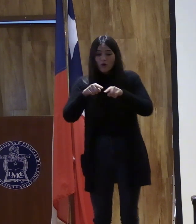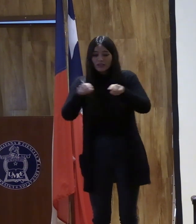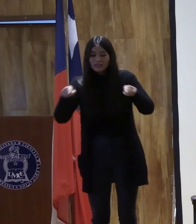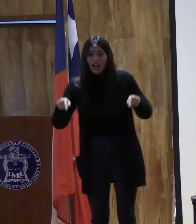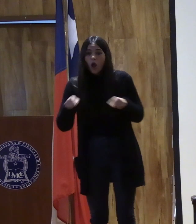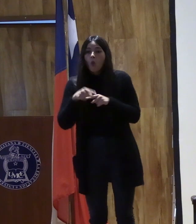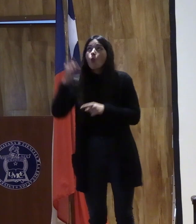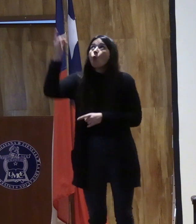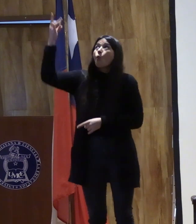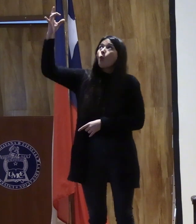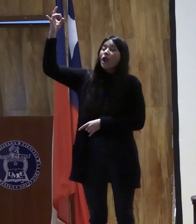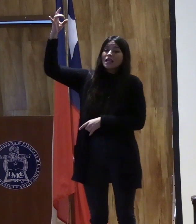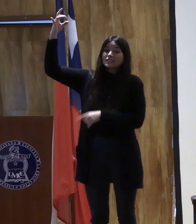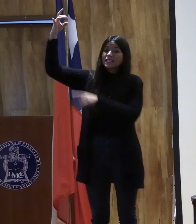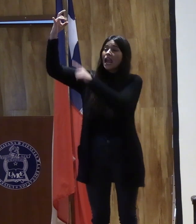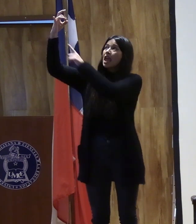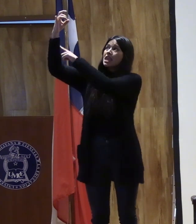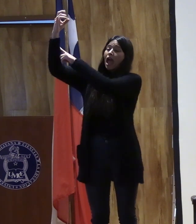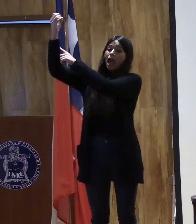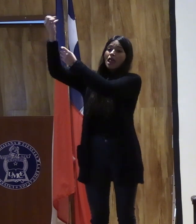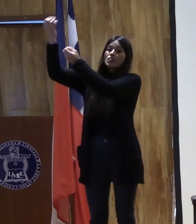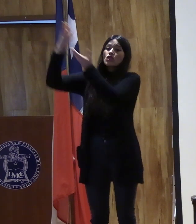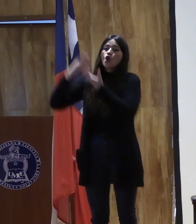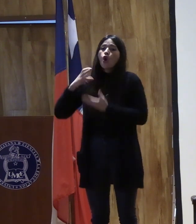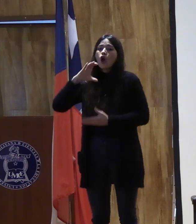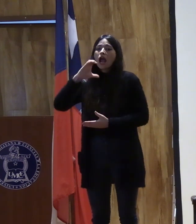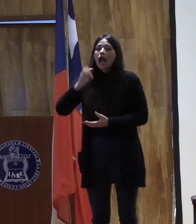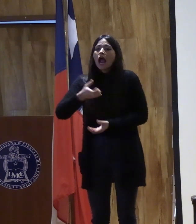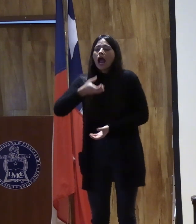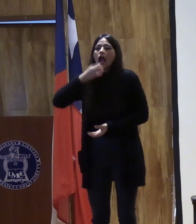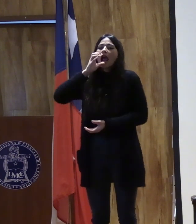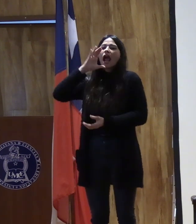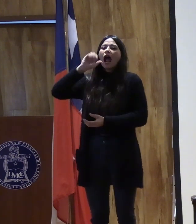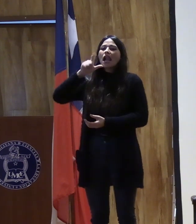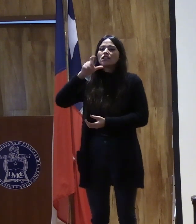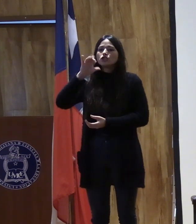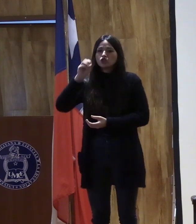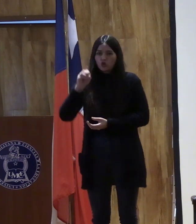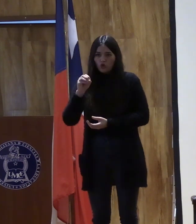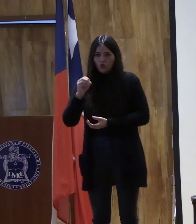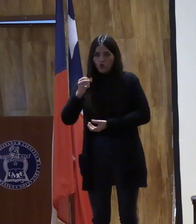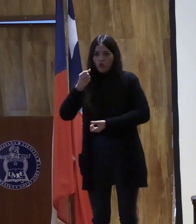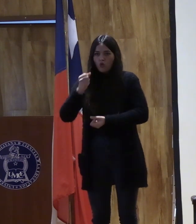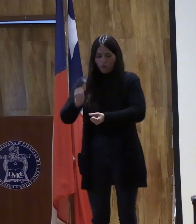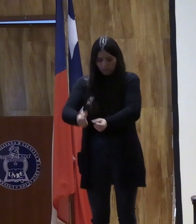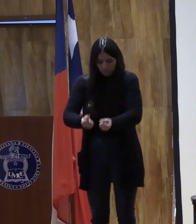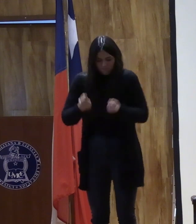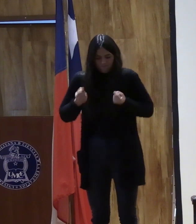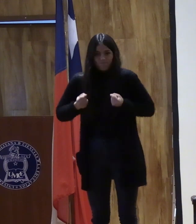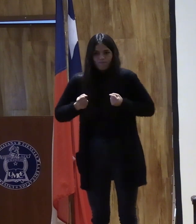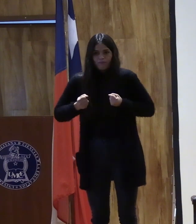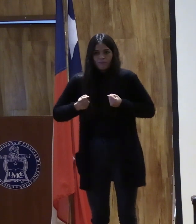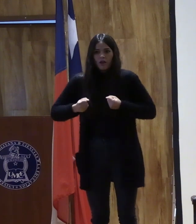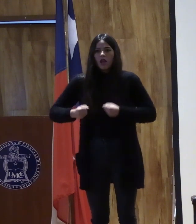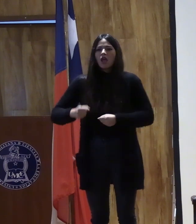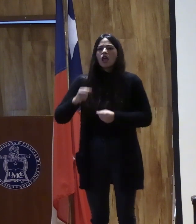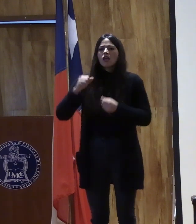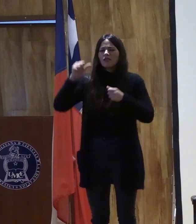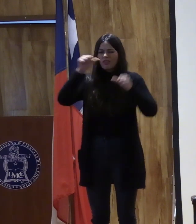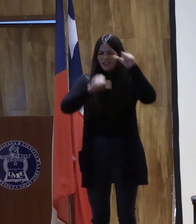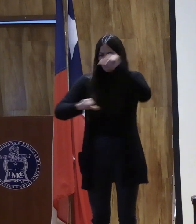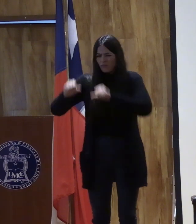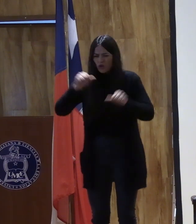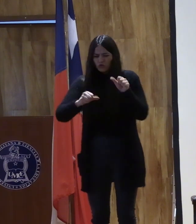estrella fabricó el calcio de tus huesos. Y una estrella fabricó el carbono y el oxígeno y el